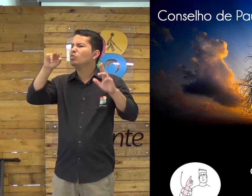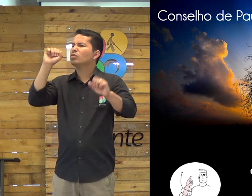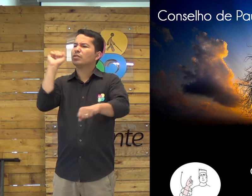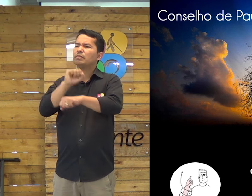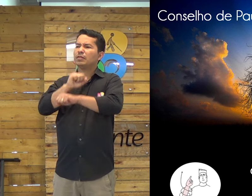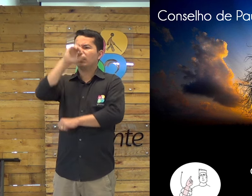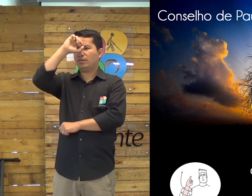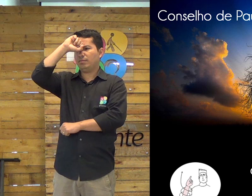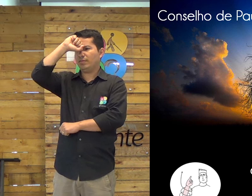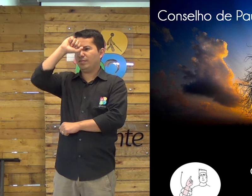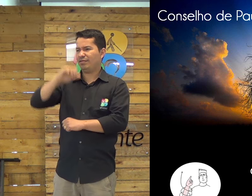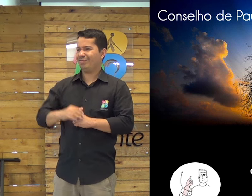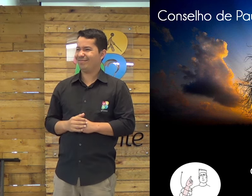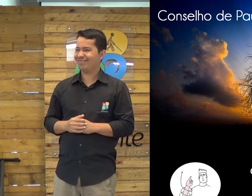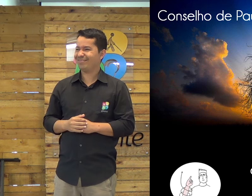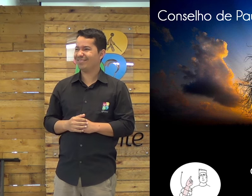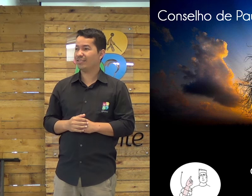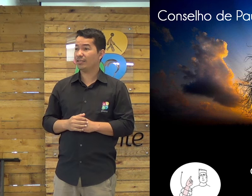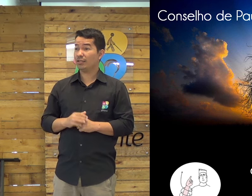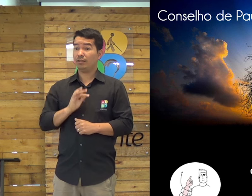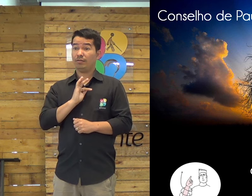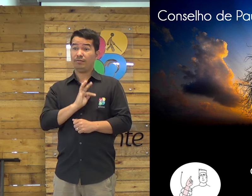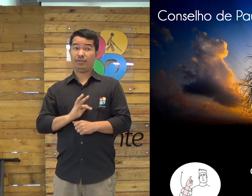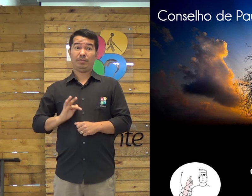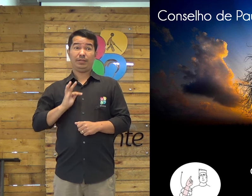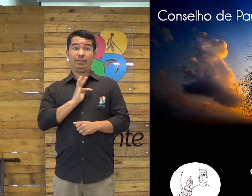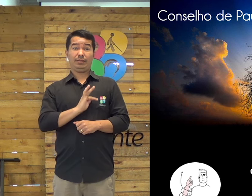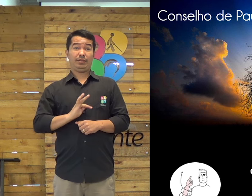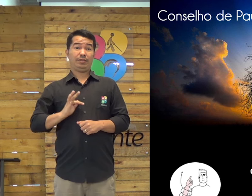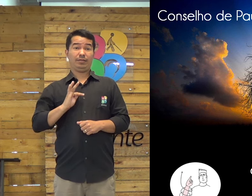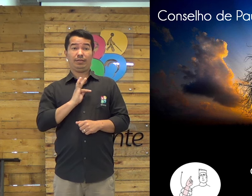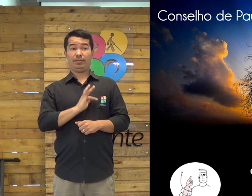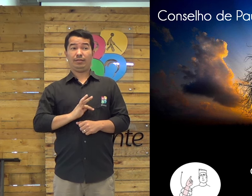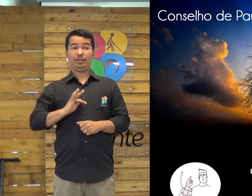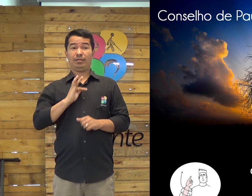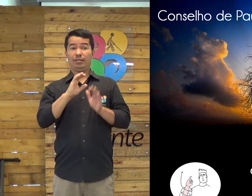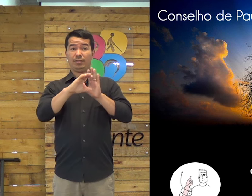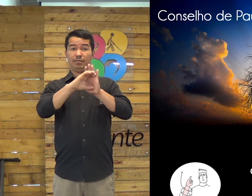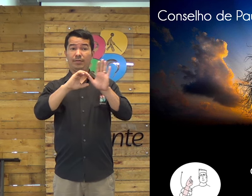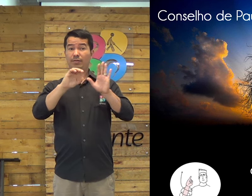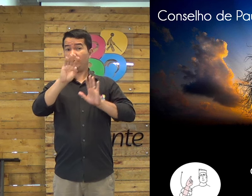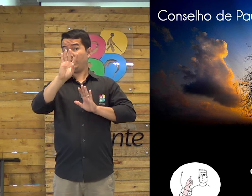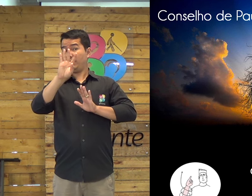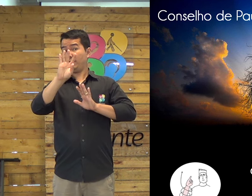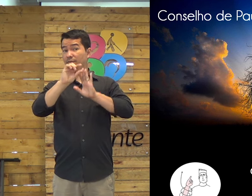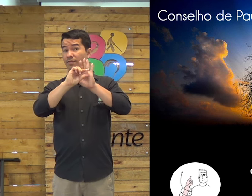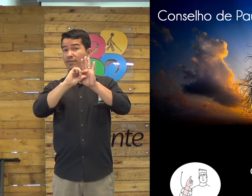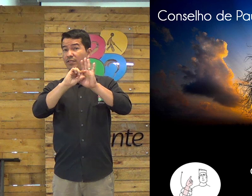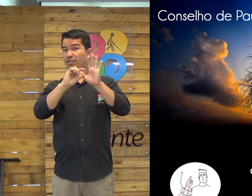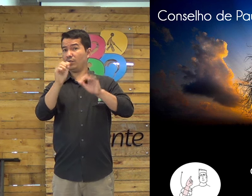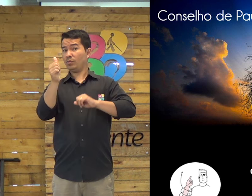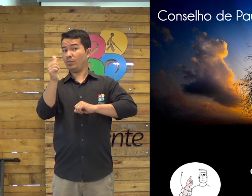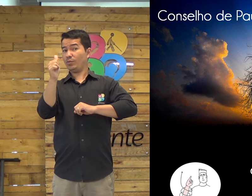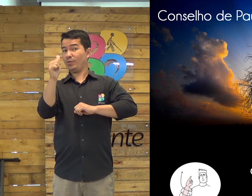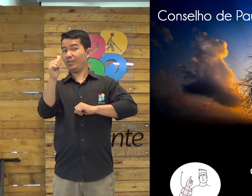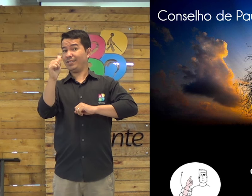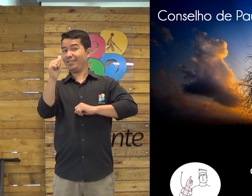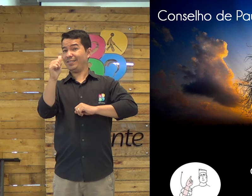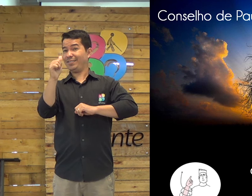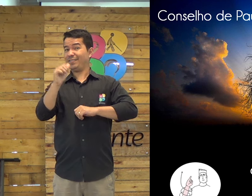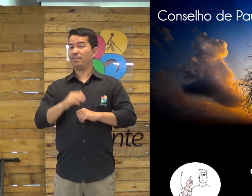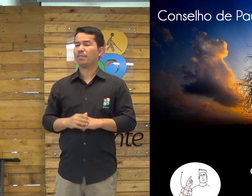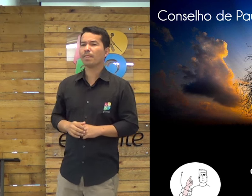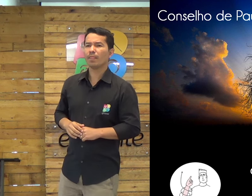velhinho, ele nunca parou de aprender. Em Filipenses, no capítulo 4,